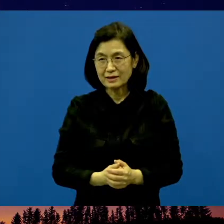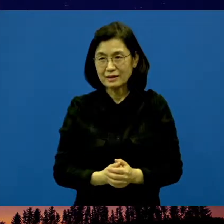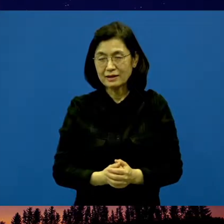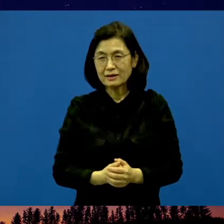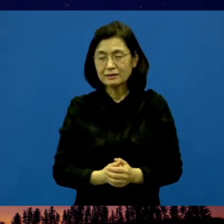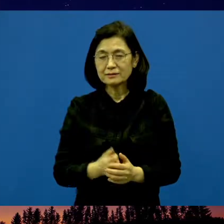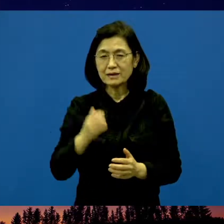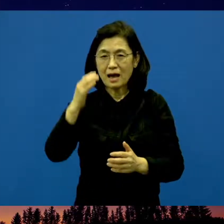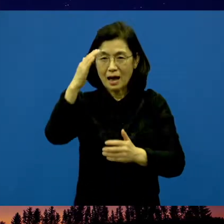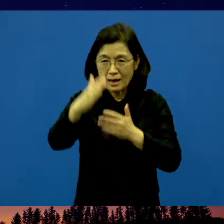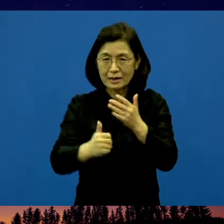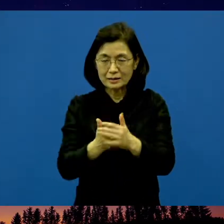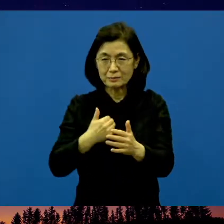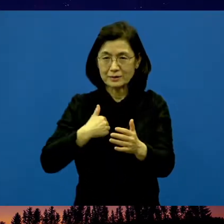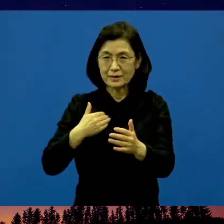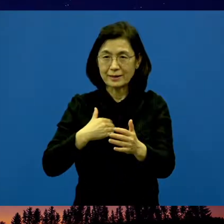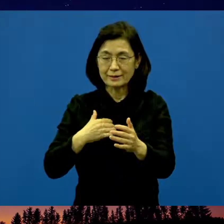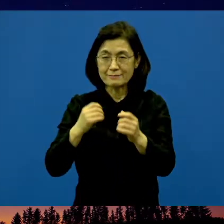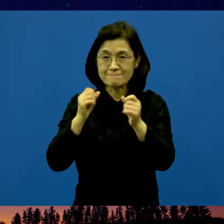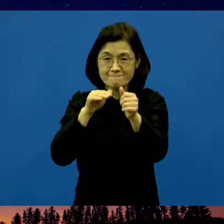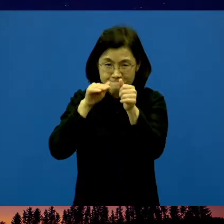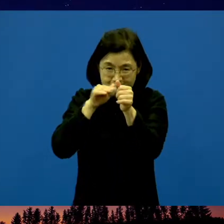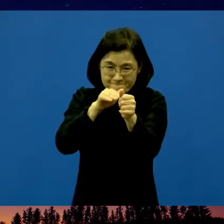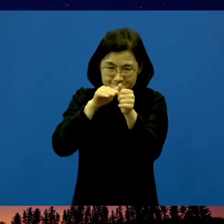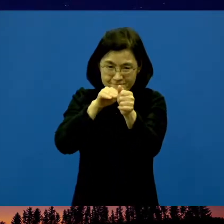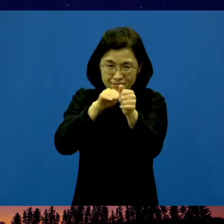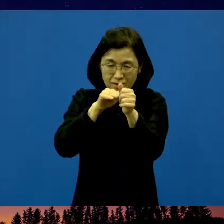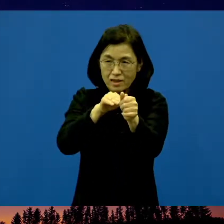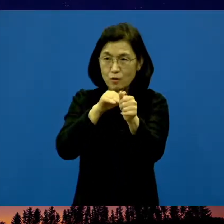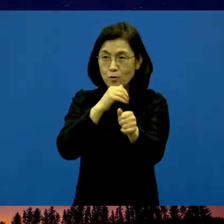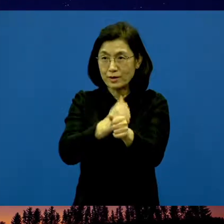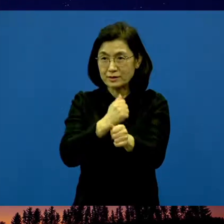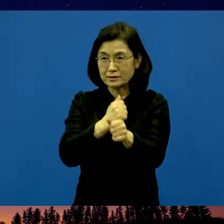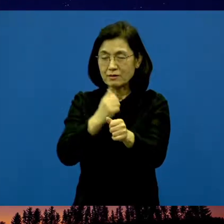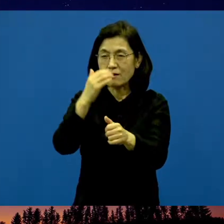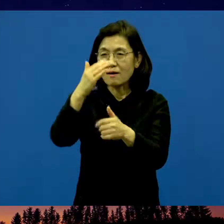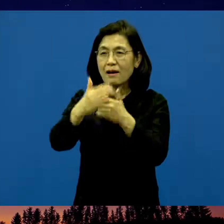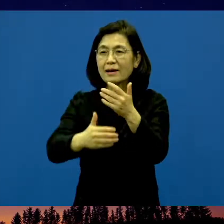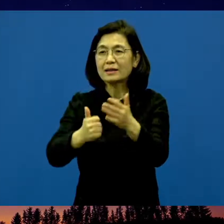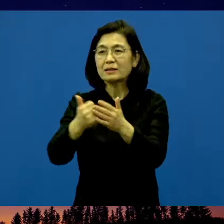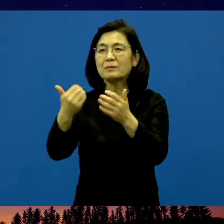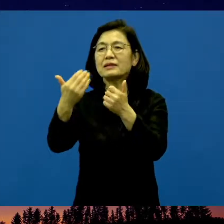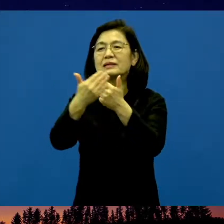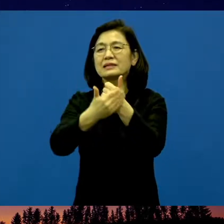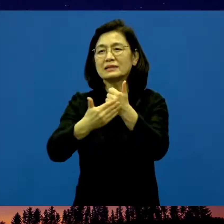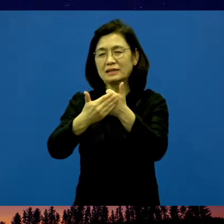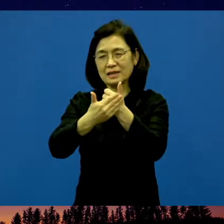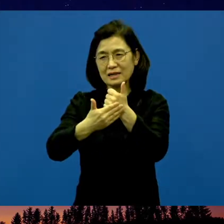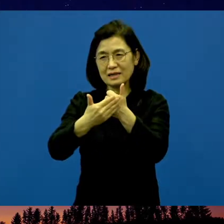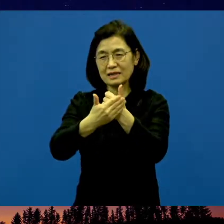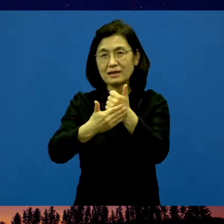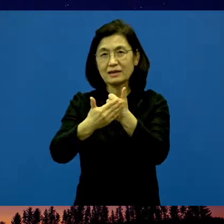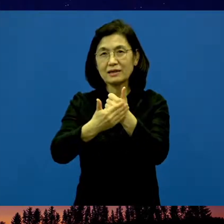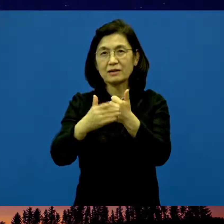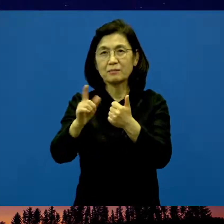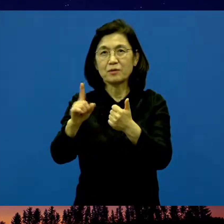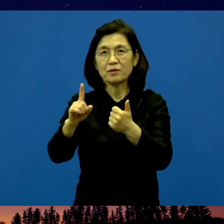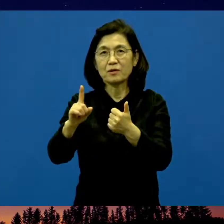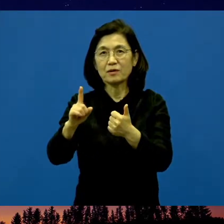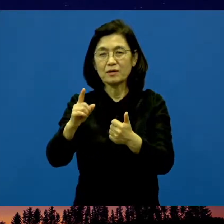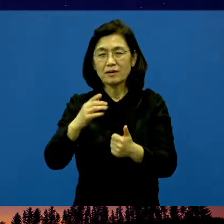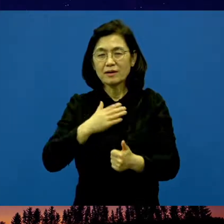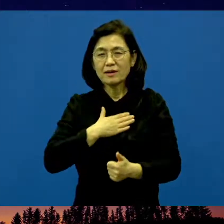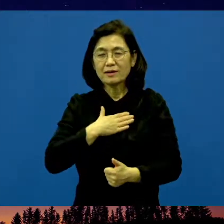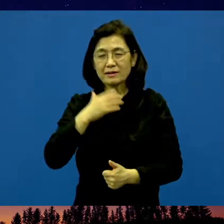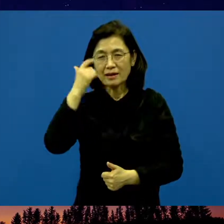막 흔들어 끼우시는 거죠. 여러분, 하나님의 은혜라는 게 바로 그런 것입니다. 우리의 영혼이 잠들어